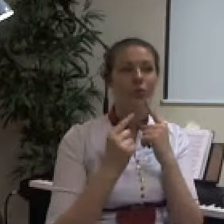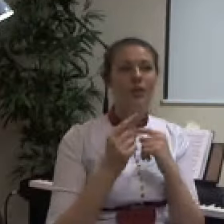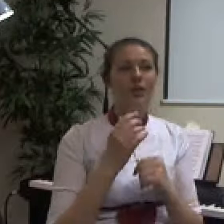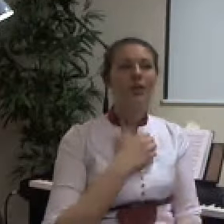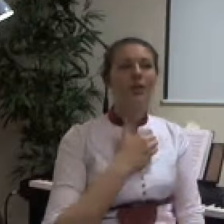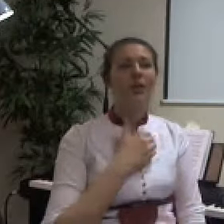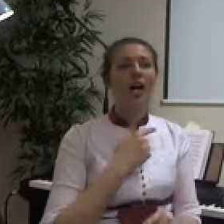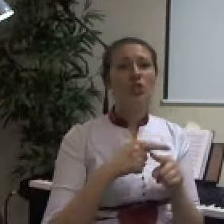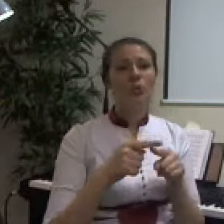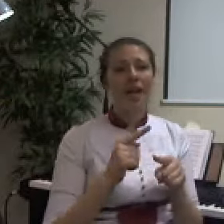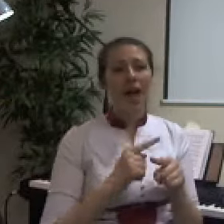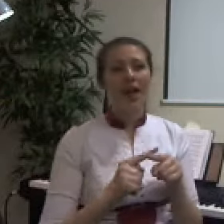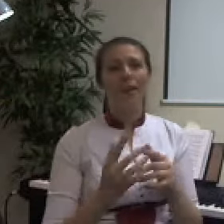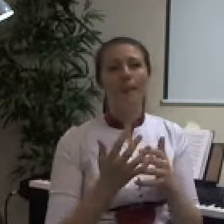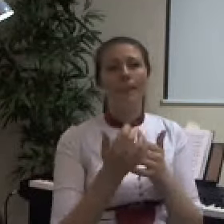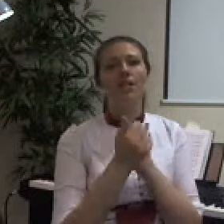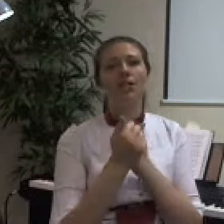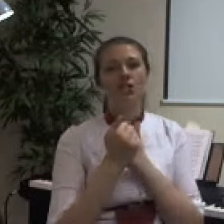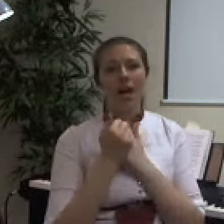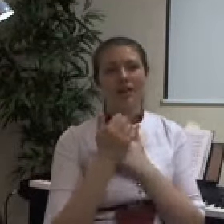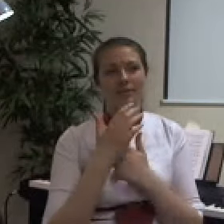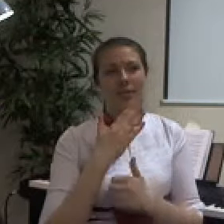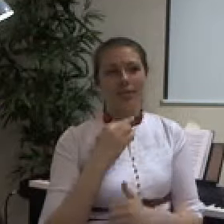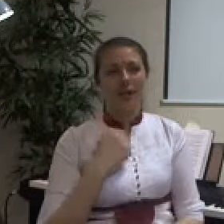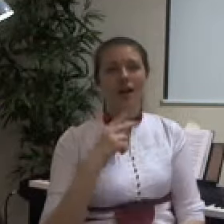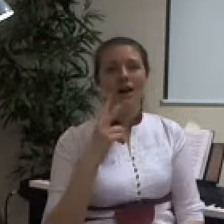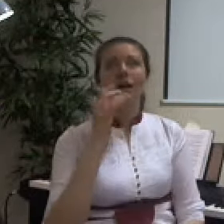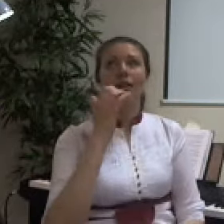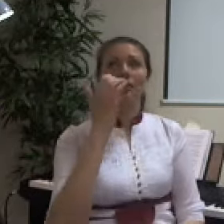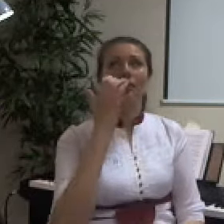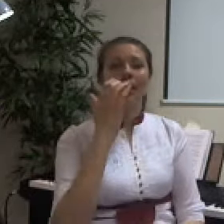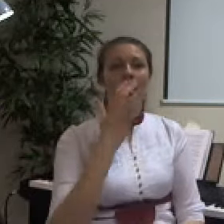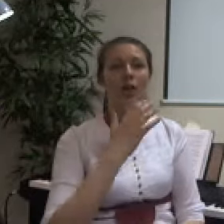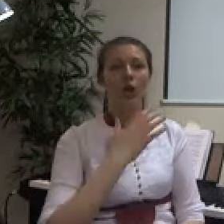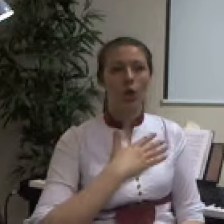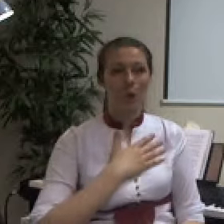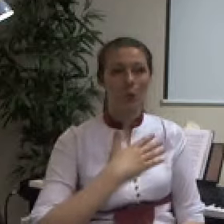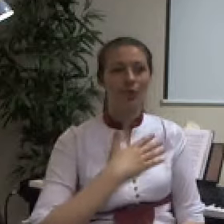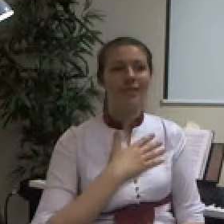Хочу скорее прижаться я к твоей груди